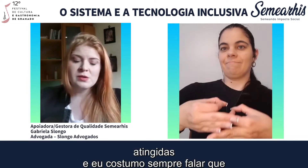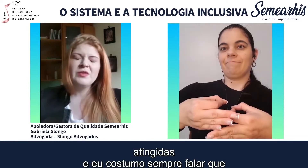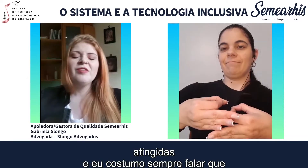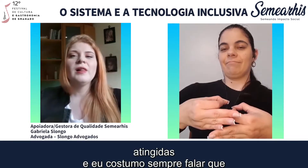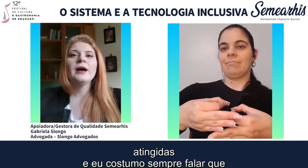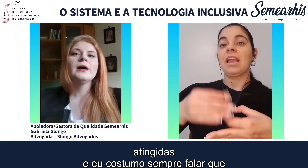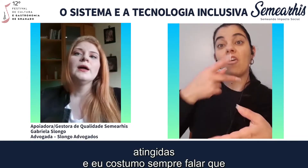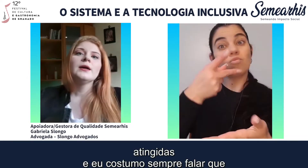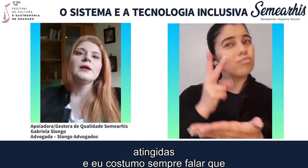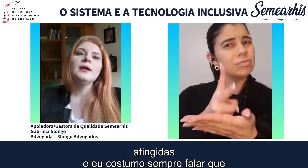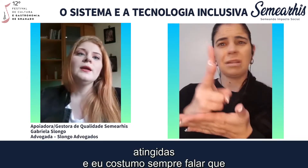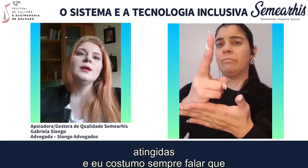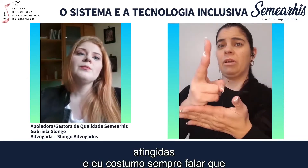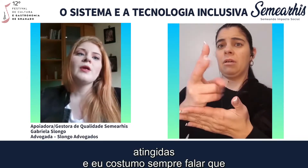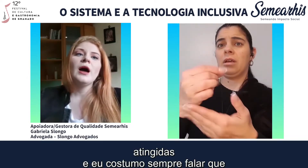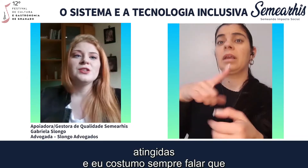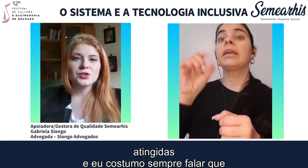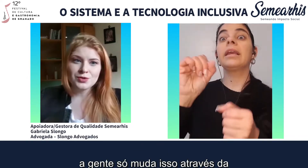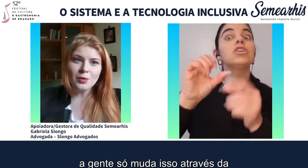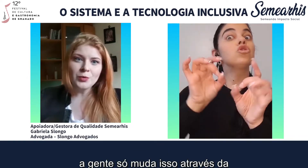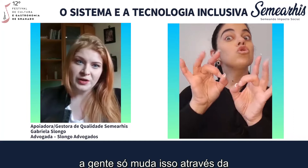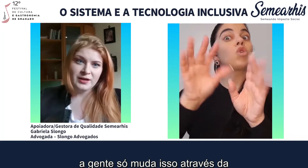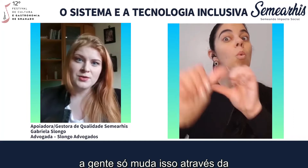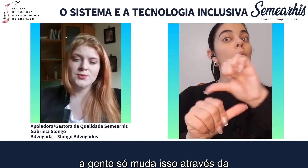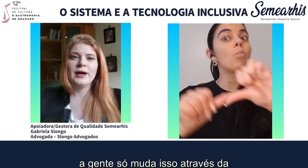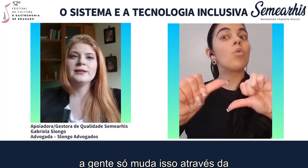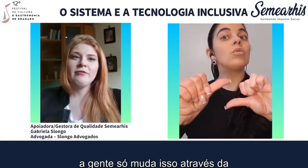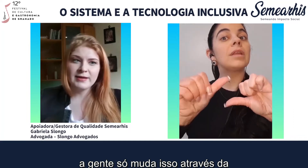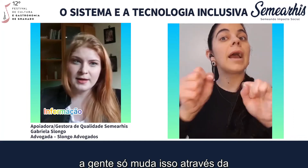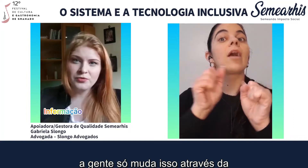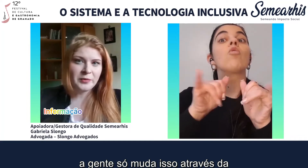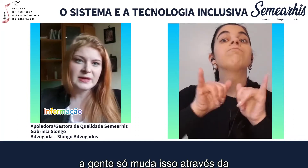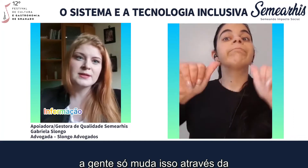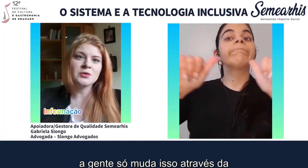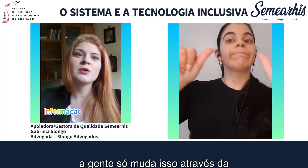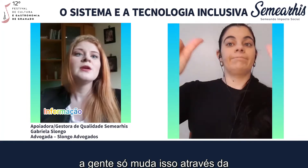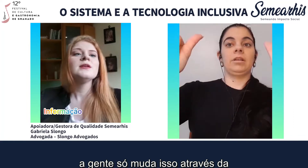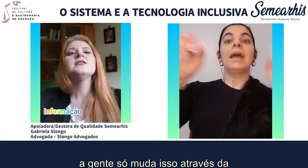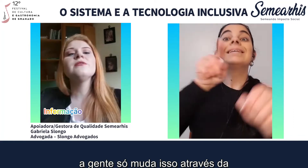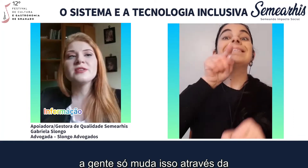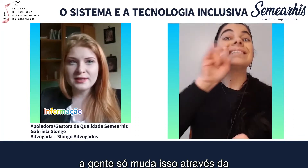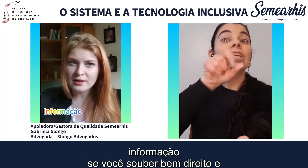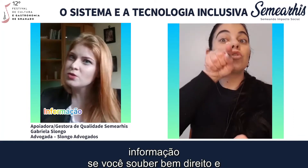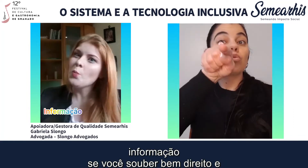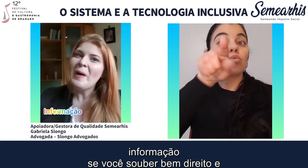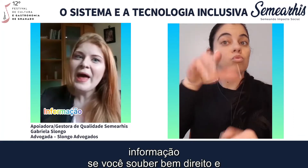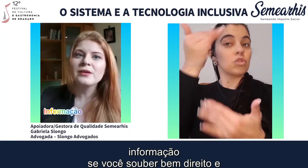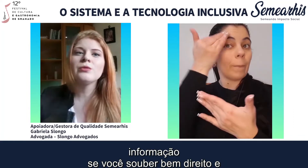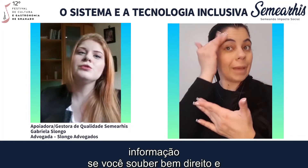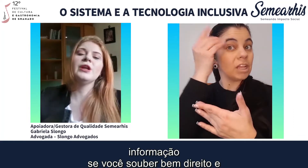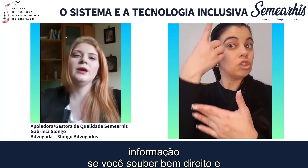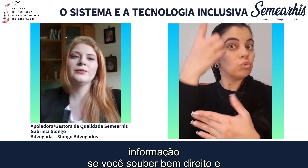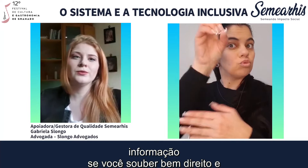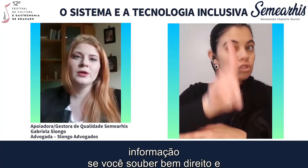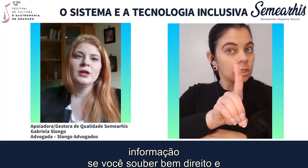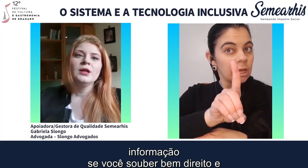costumo sempre falar que a gente só muda isso através da informação. Se você souber de